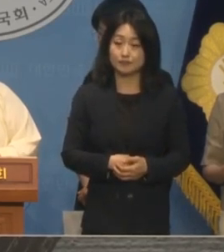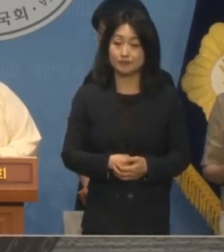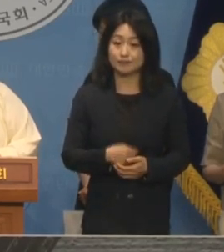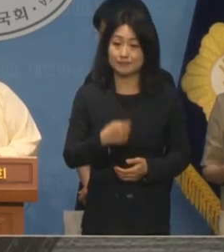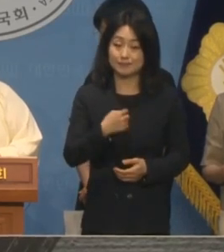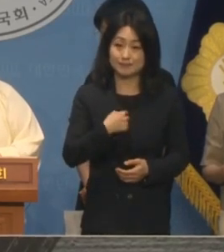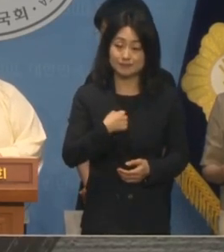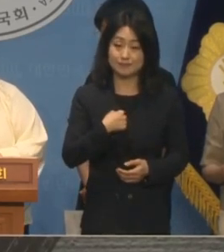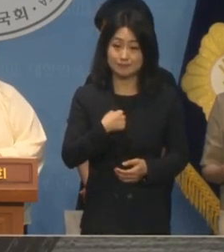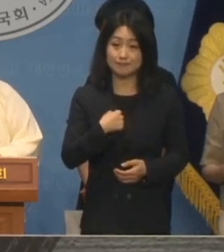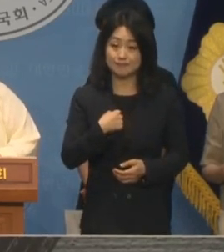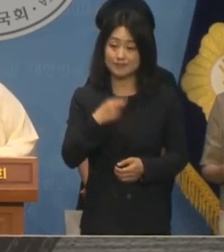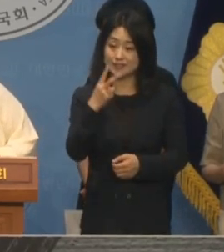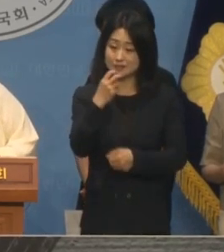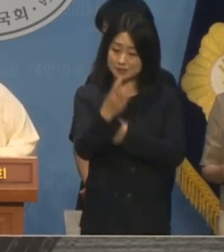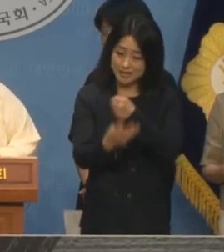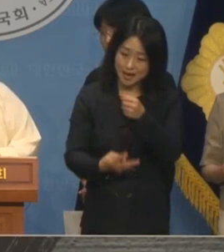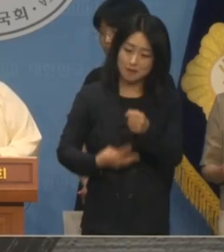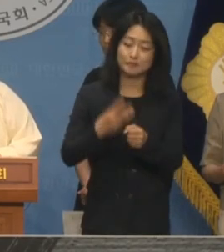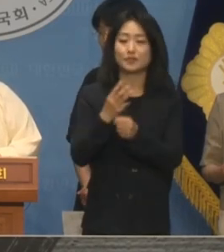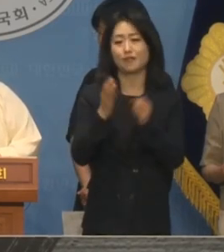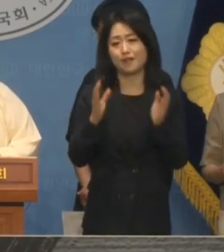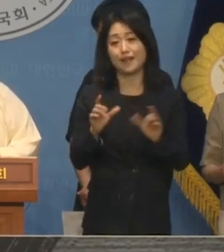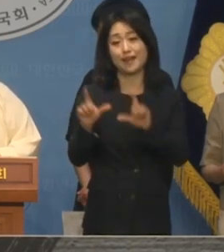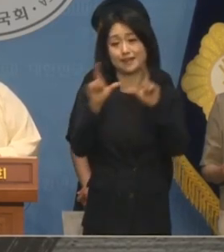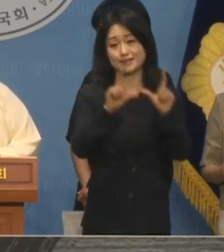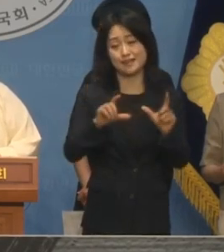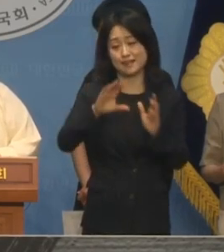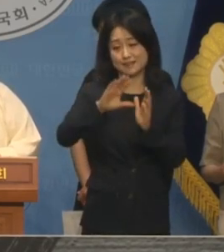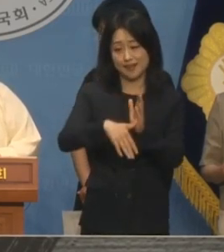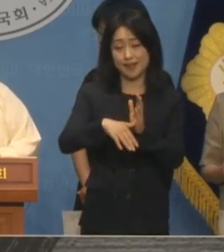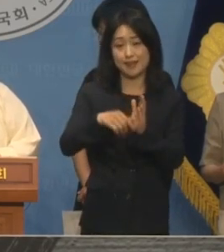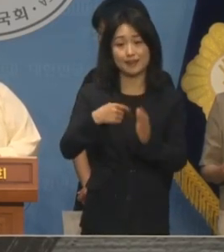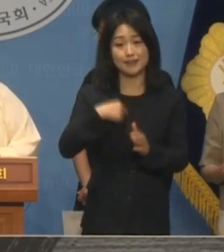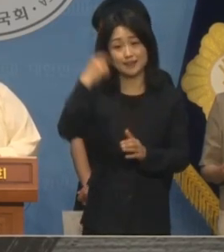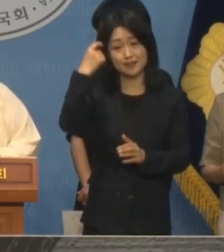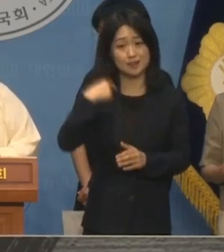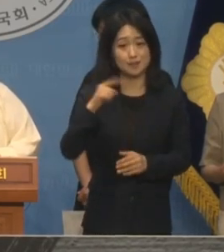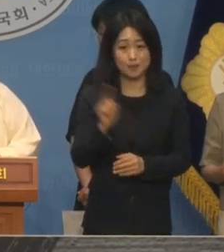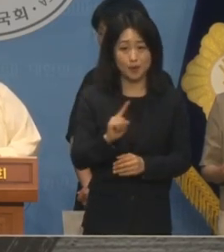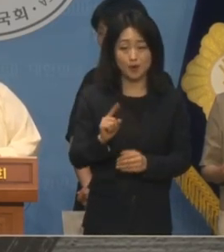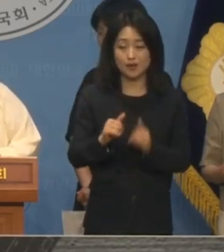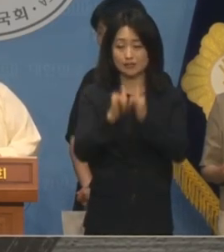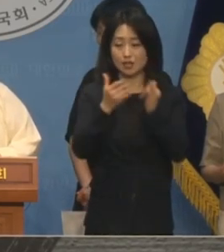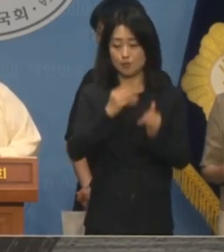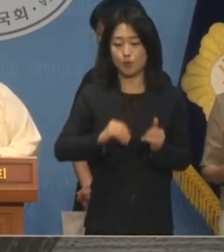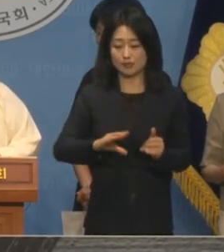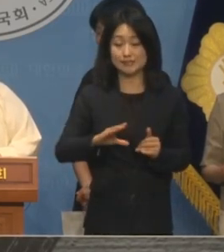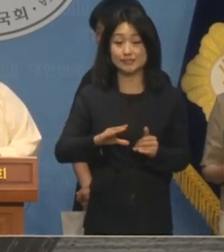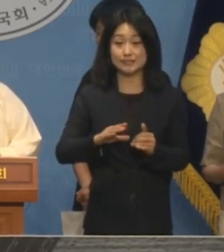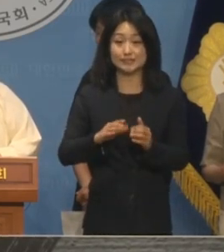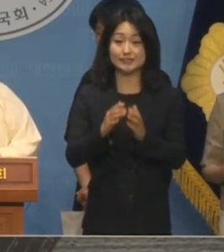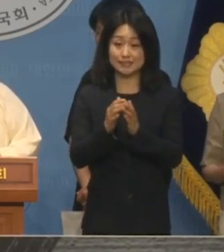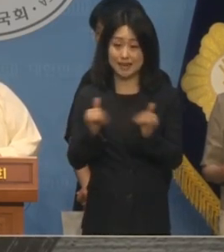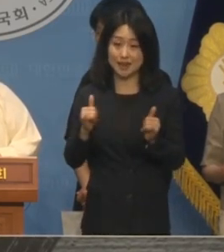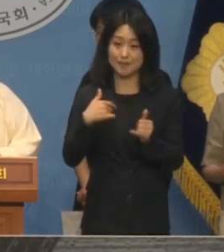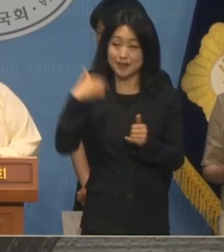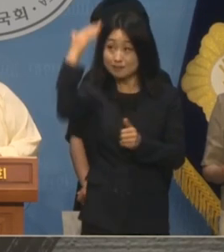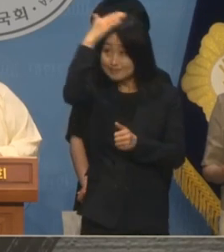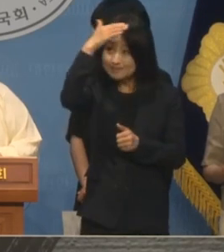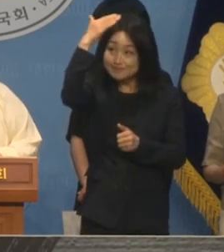23년 동안 시설에서 살았습니다. 시설에서 사는 동안 저는 사회복지사들에게 예쁨을